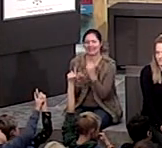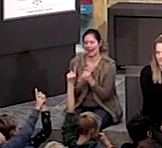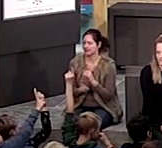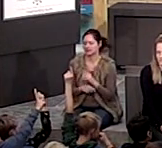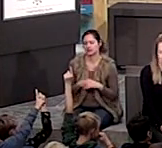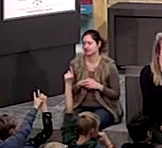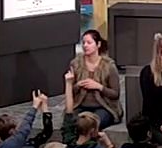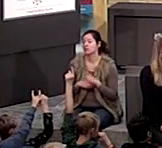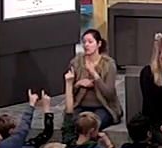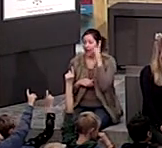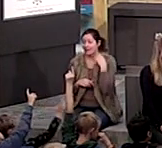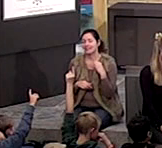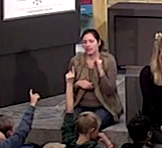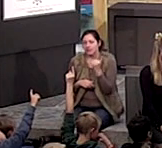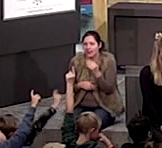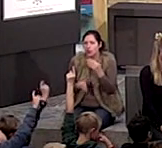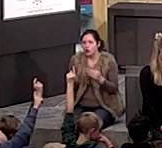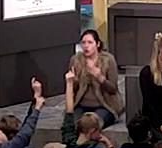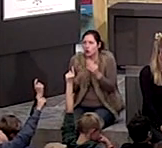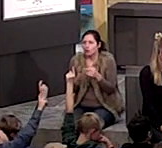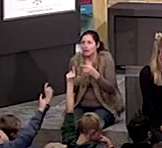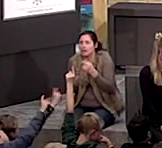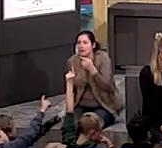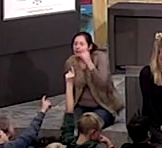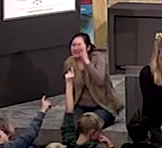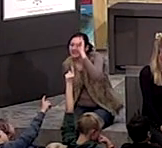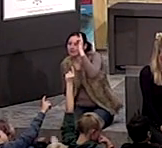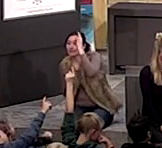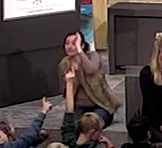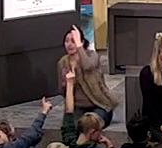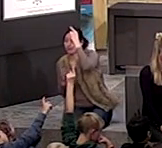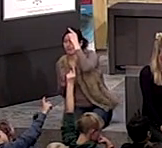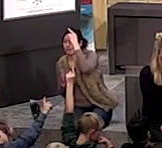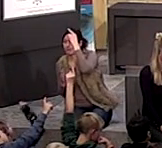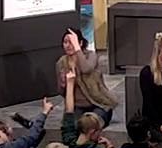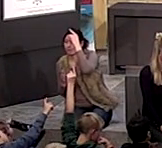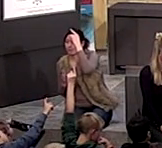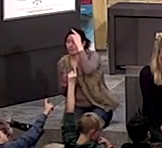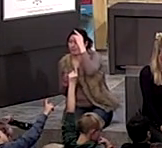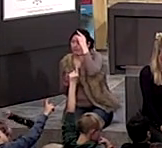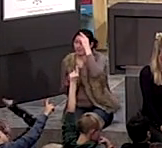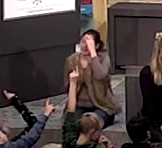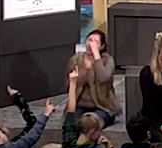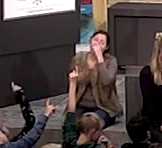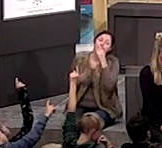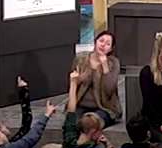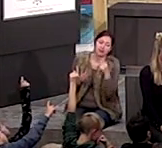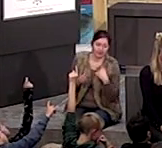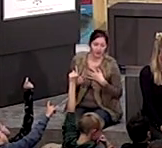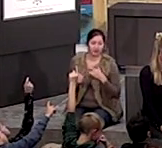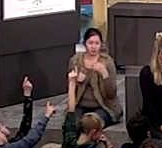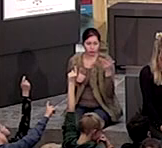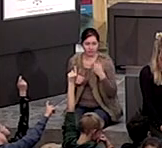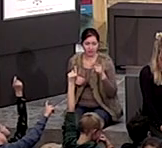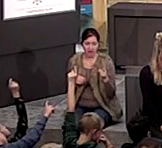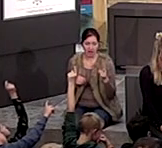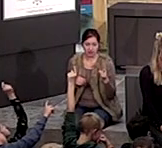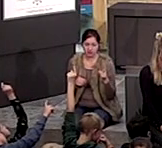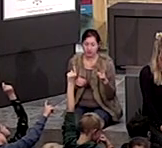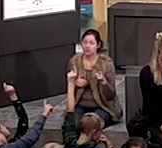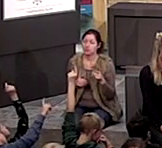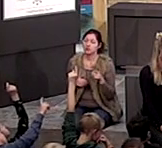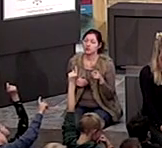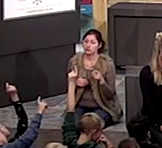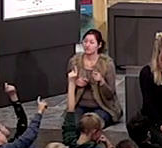Maar ik denk wel dat robots wel steeds slimmer worden. En dat leidt overigens, en daarom vind ik het ook wel een goede vraag, het leidt ook wel tot vragen van